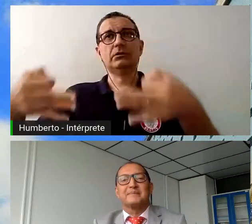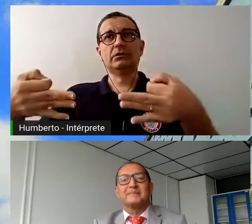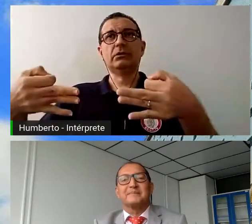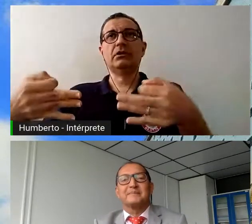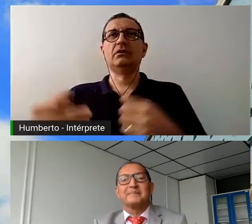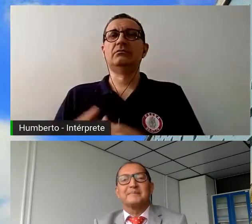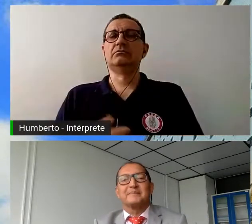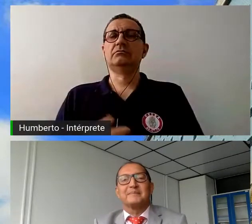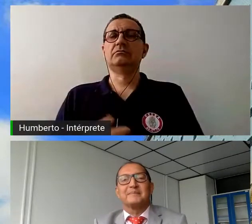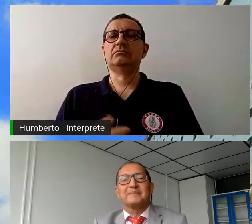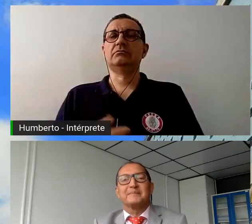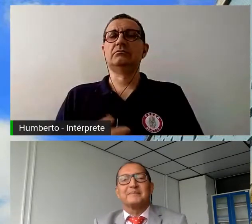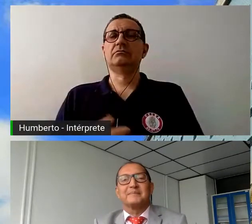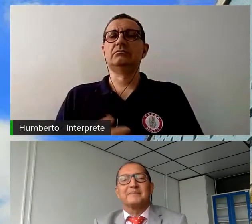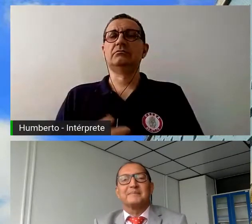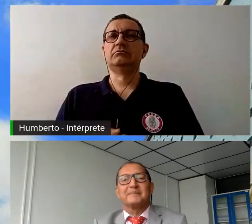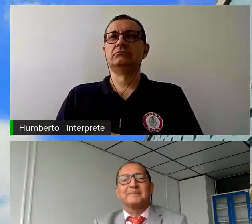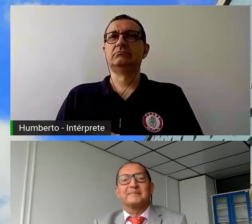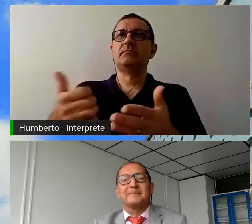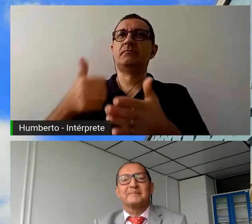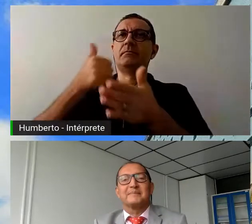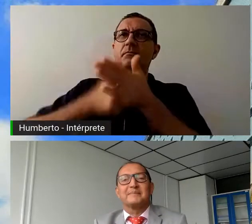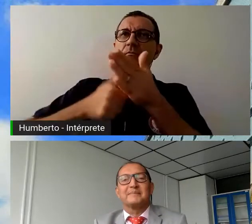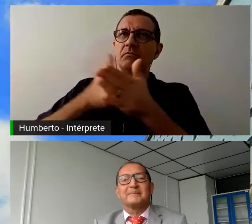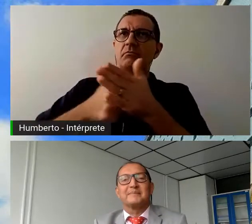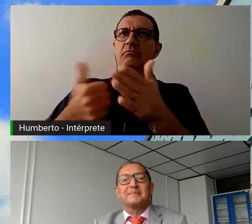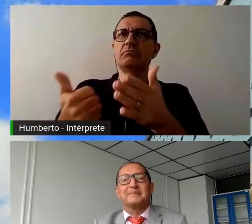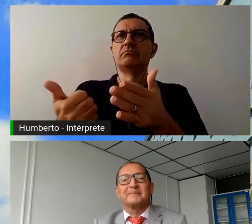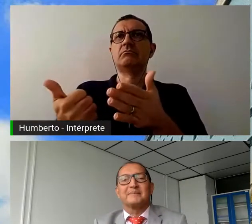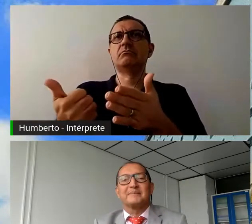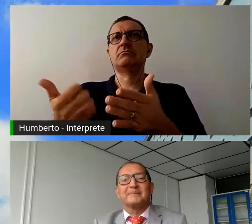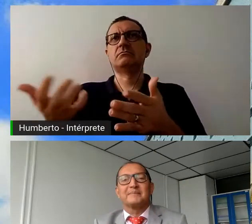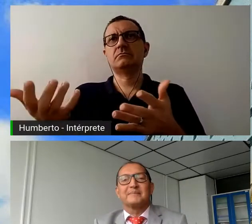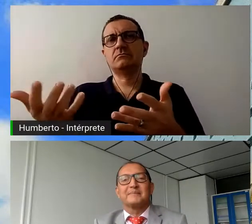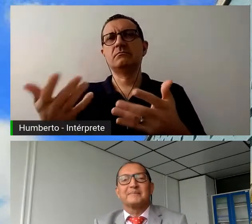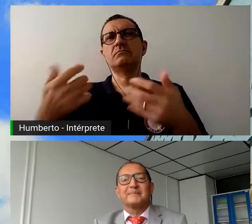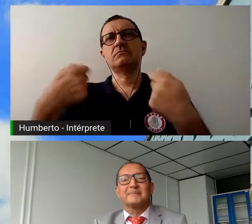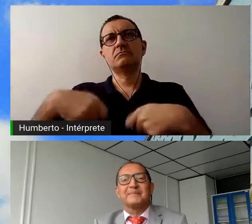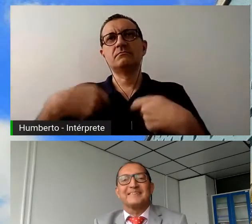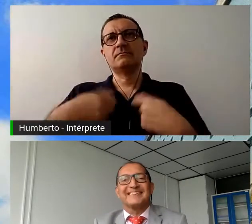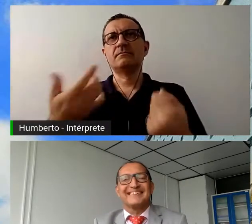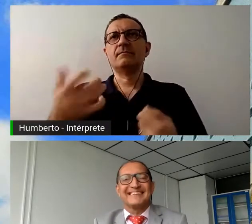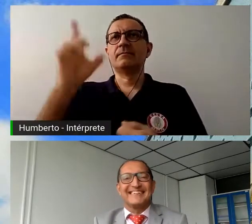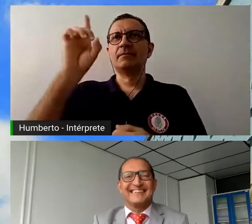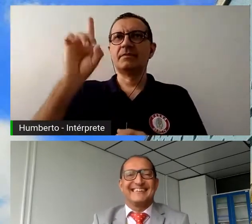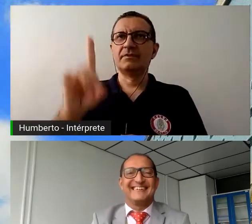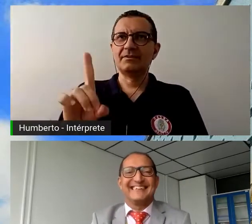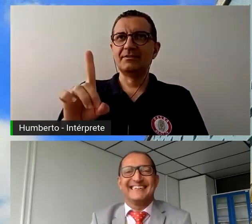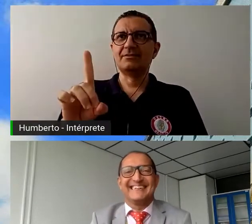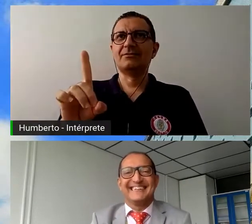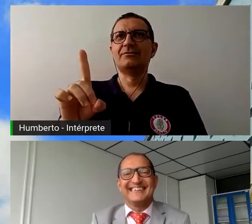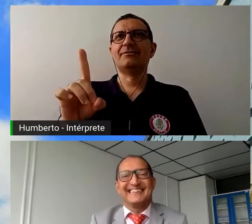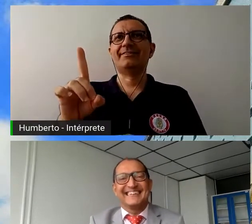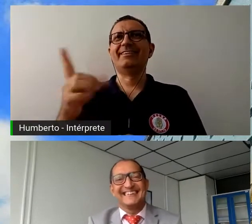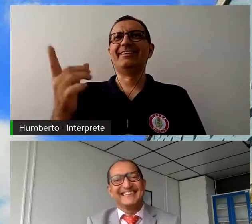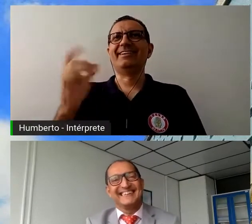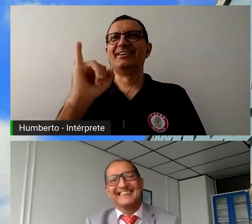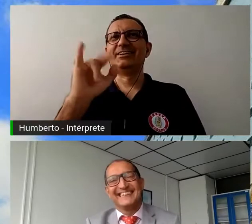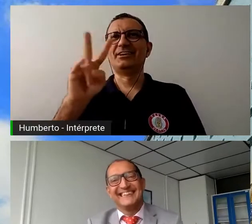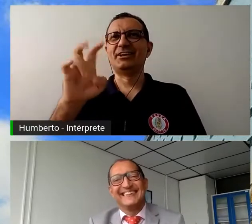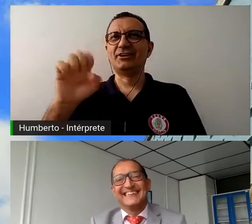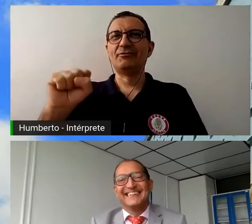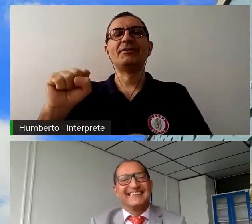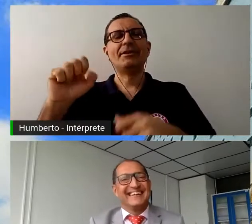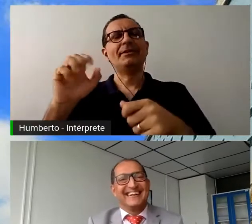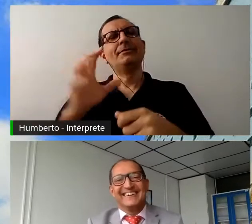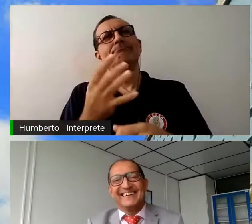autonomia, resistindo, fazendo apelo, professor. Me parece, senhor diretor-geral, me perdoe se eu estou aqui avançando o seu